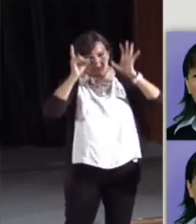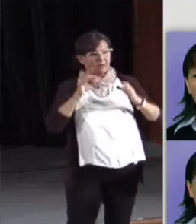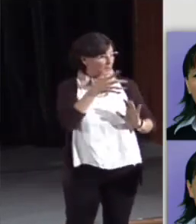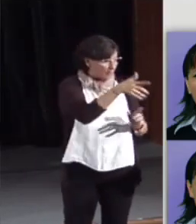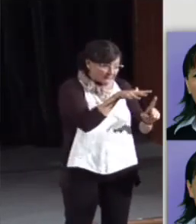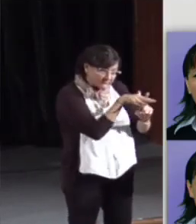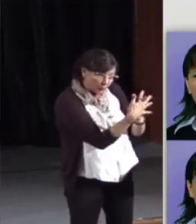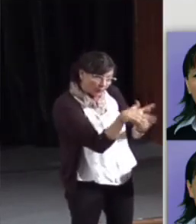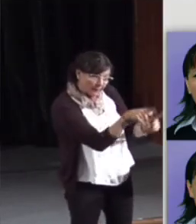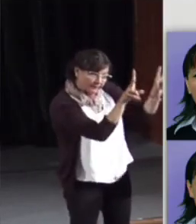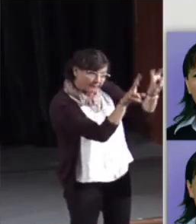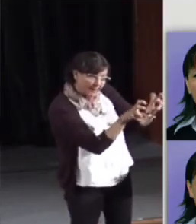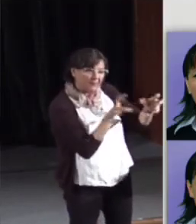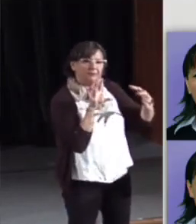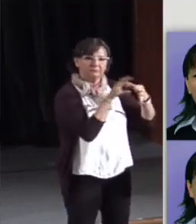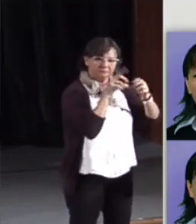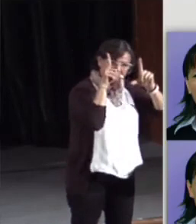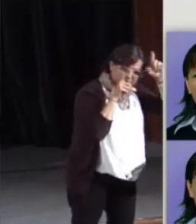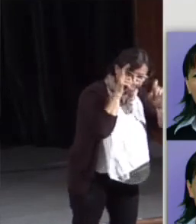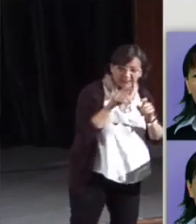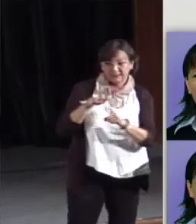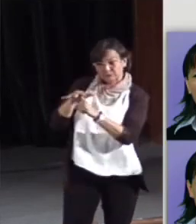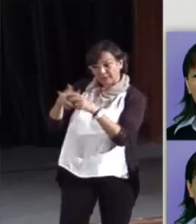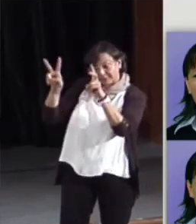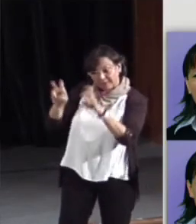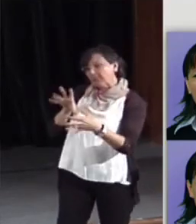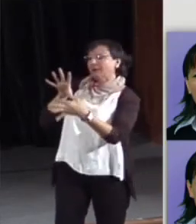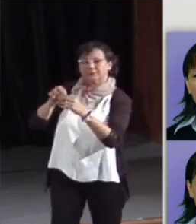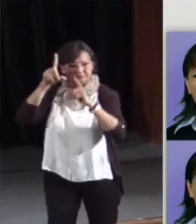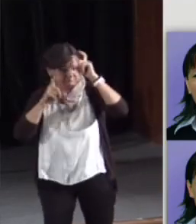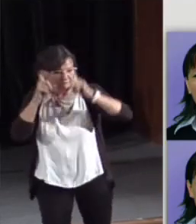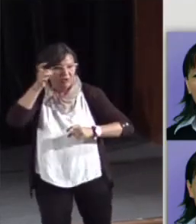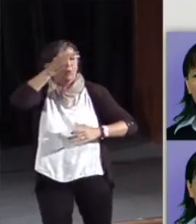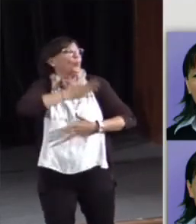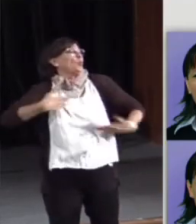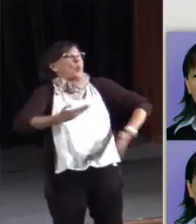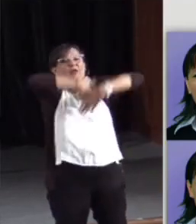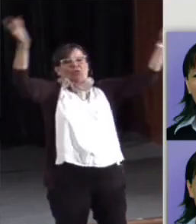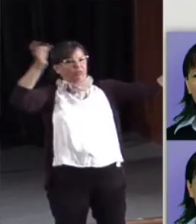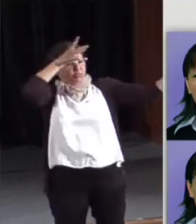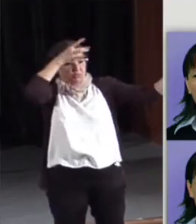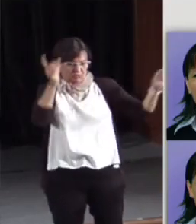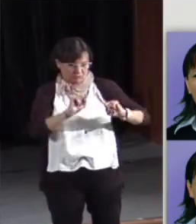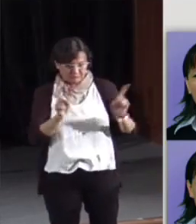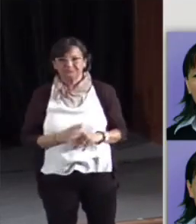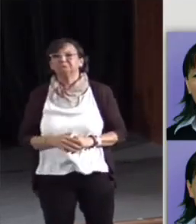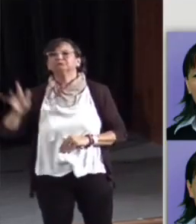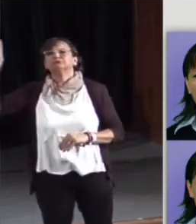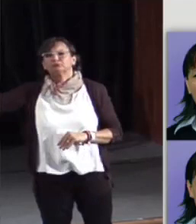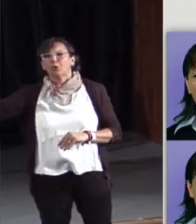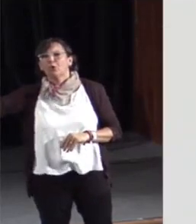ellas. No responden todas y cada una de estas imágenes a una situación concreta, sin nada.